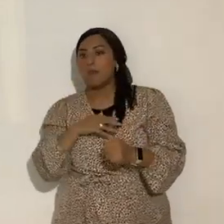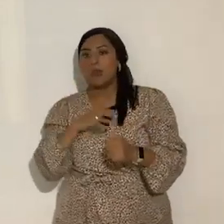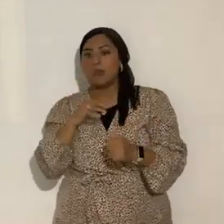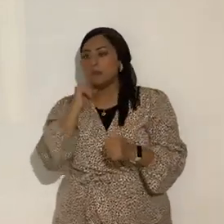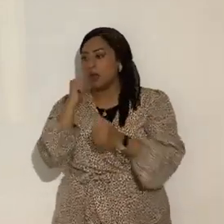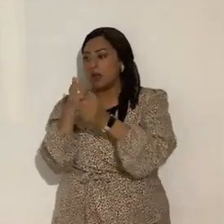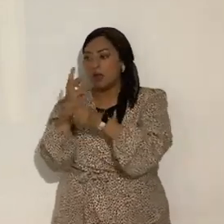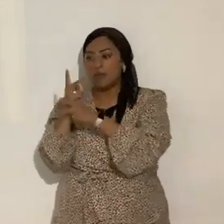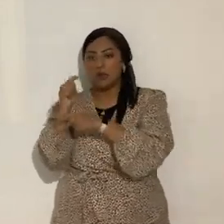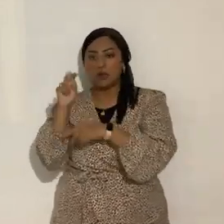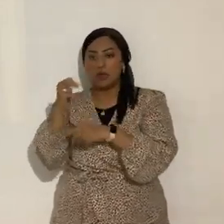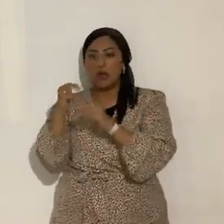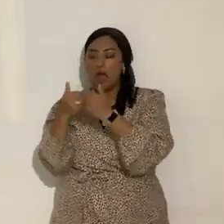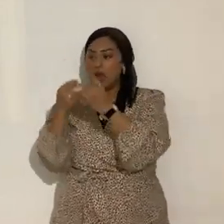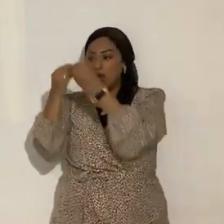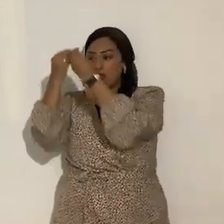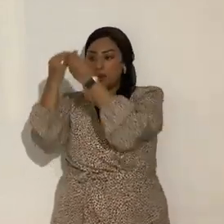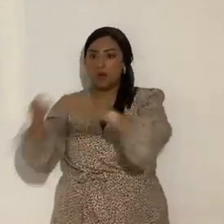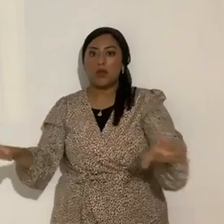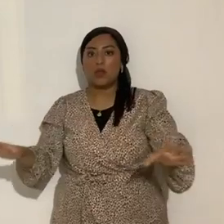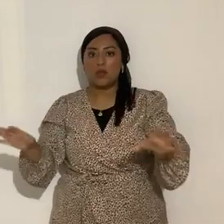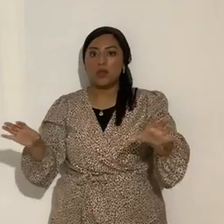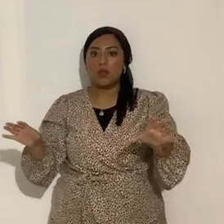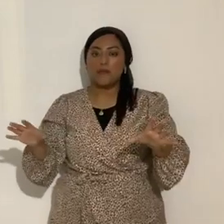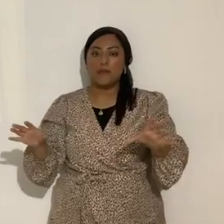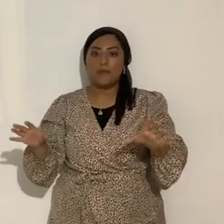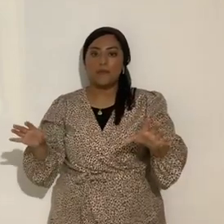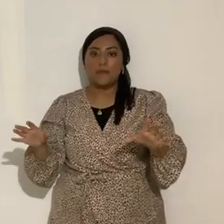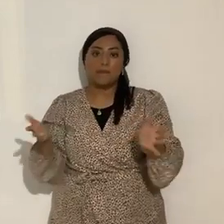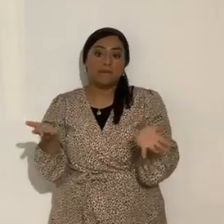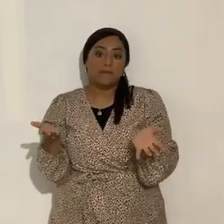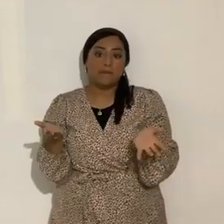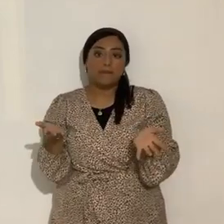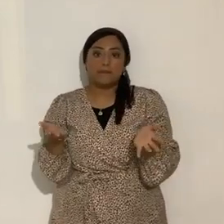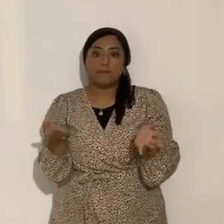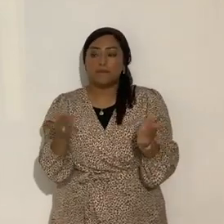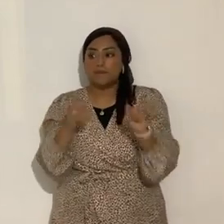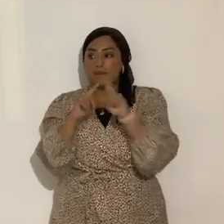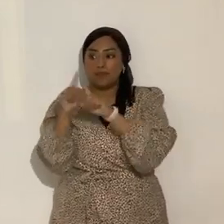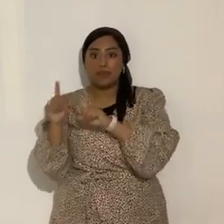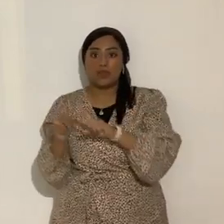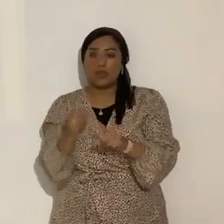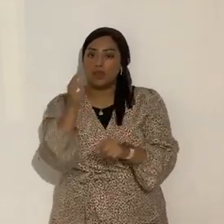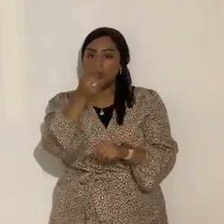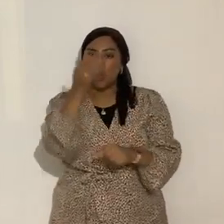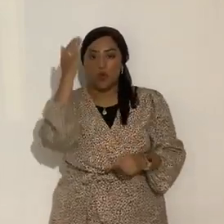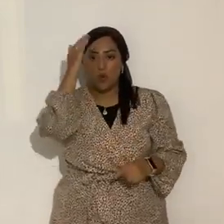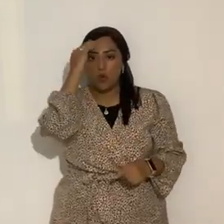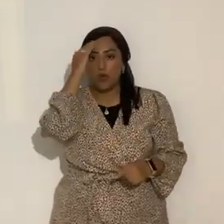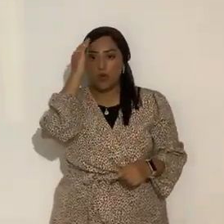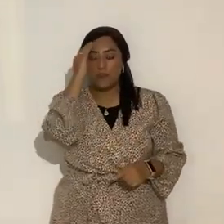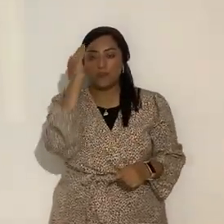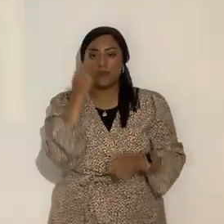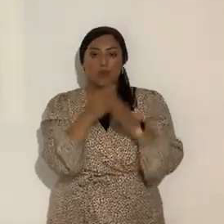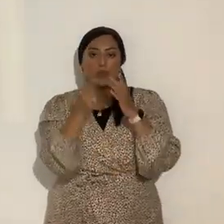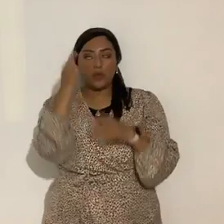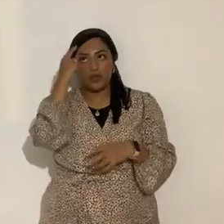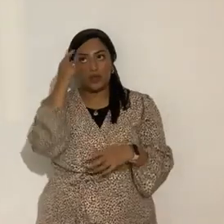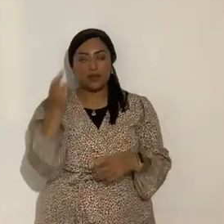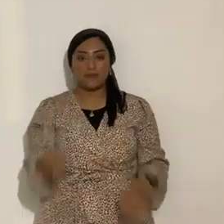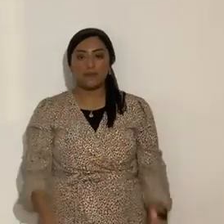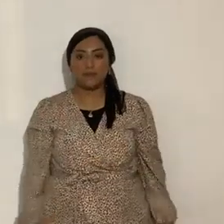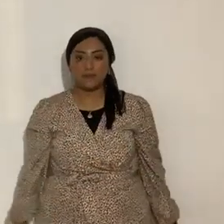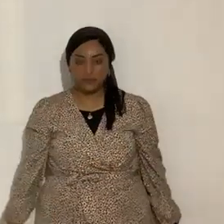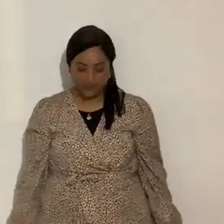a la perdición. El diablo no se duerme. Pero así 1000 cosas, hermanos, ustedes saben qué pensar de eso,